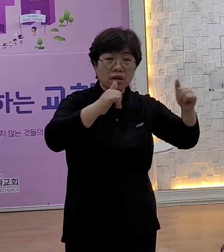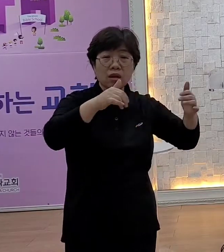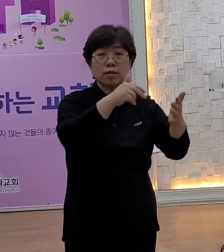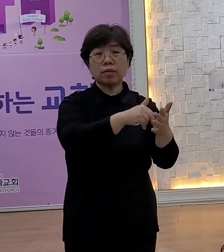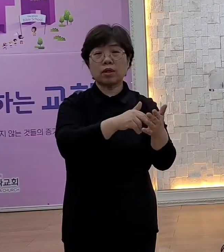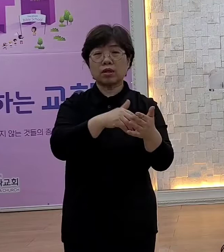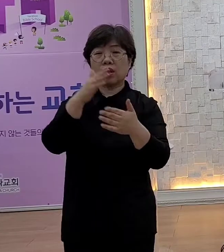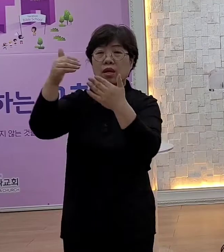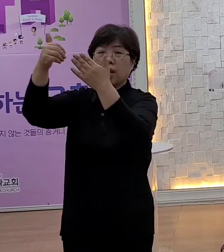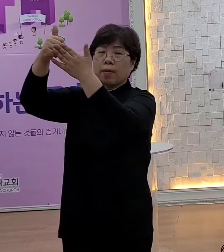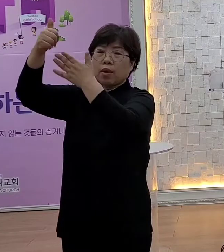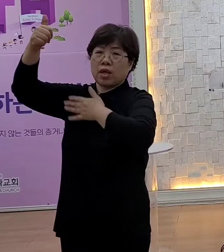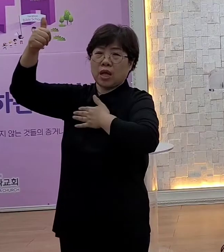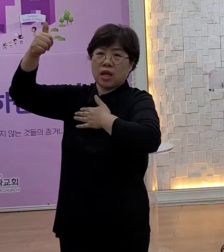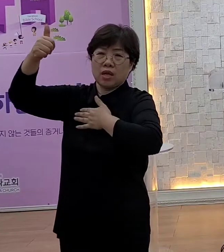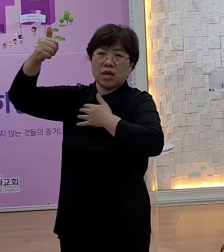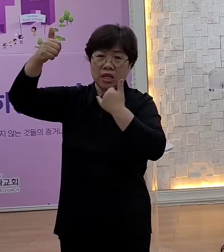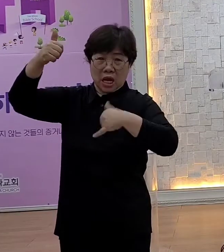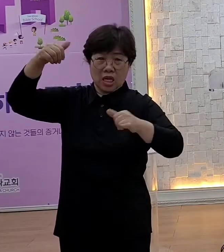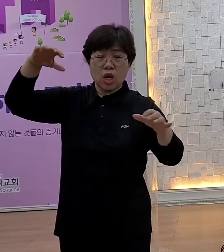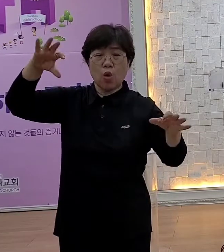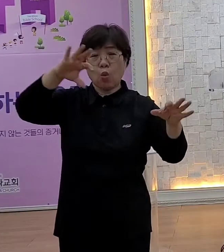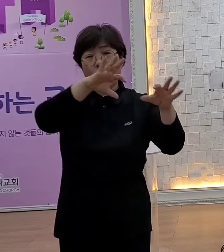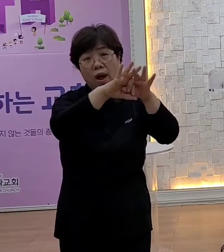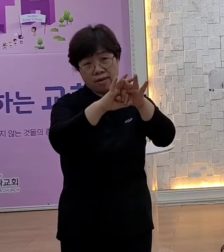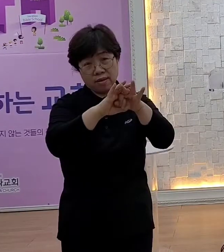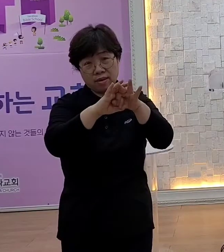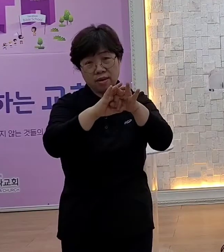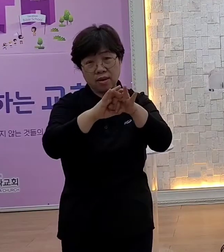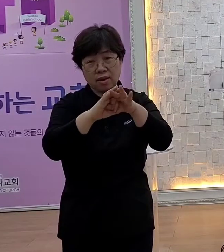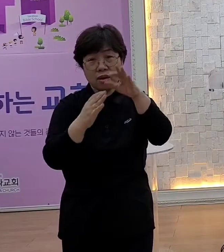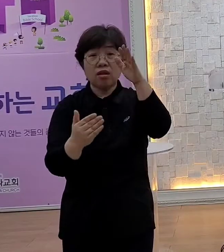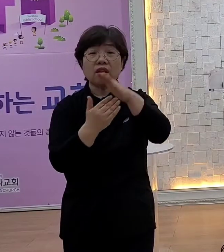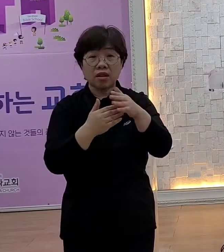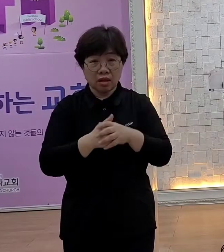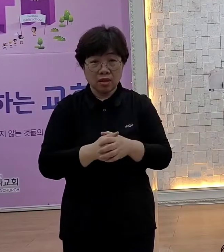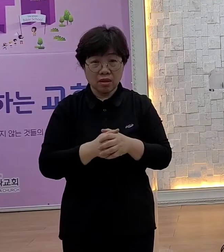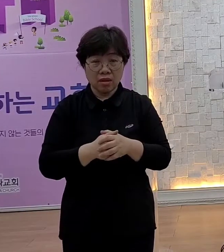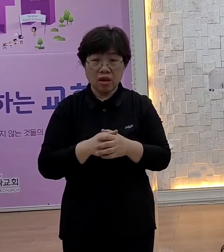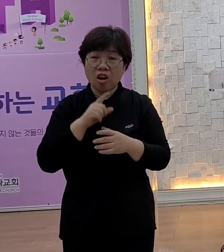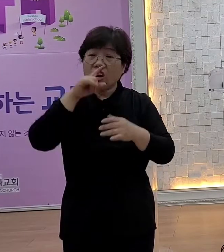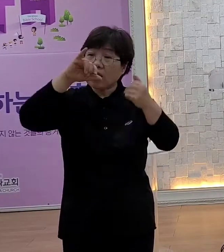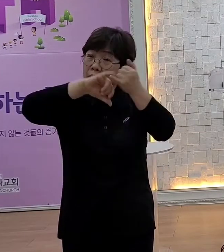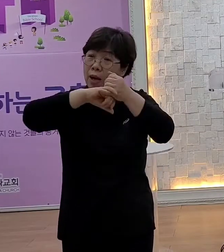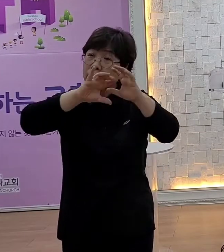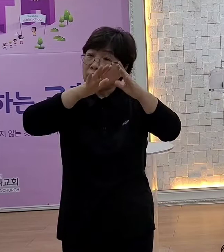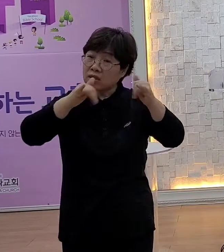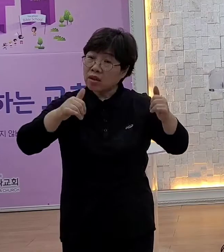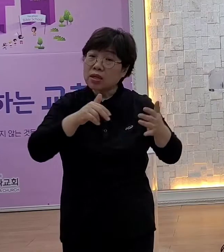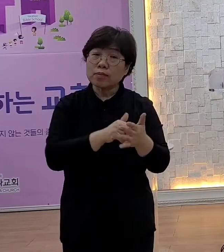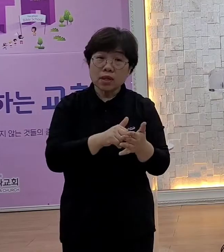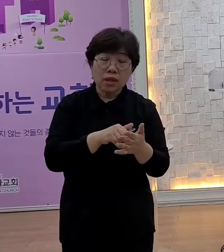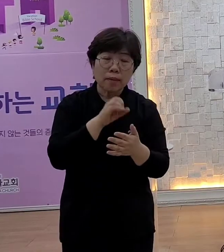필요가 있다는 거예요. 바로 하나님과 우리 사이의 언약관. 내가